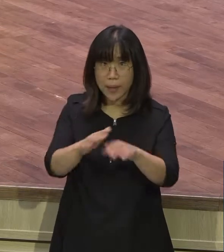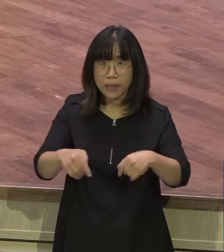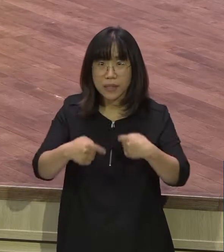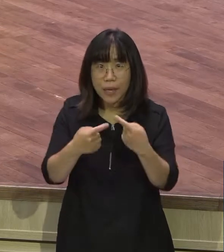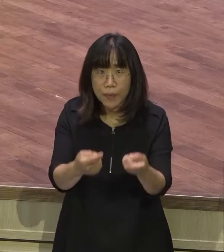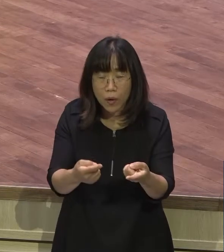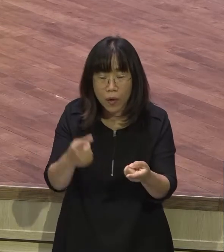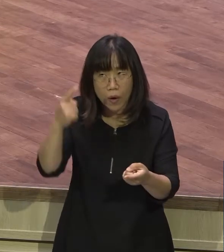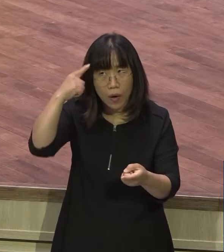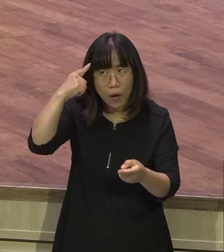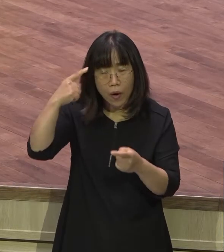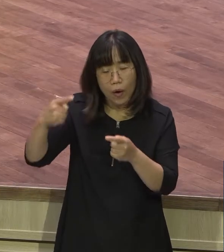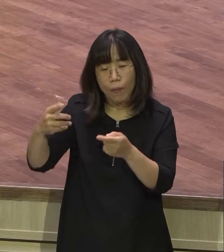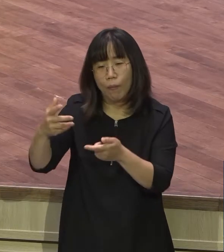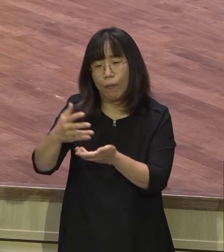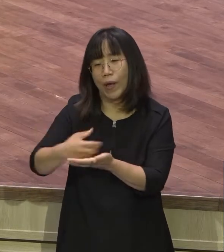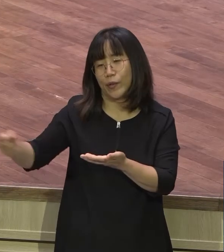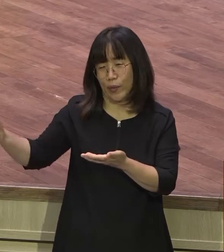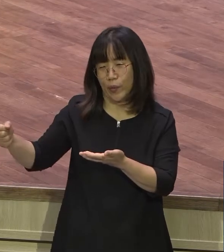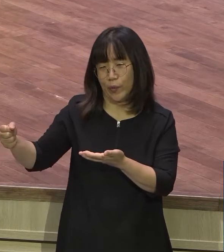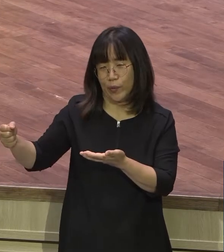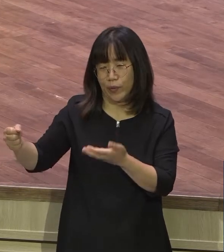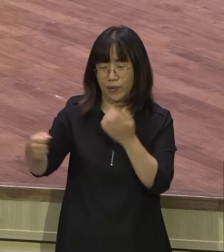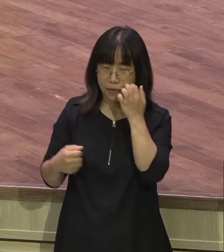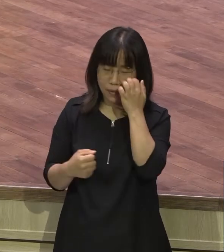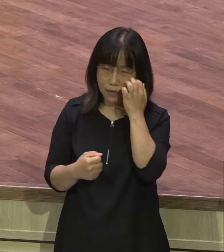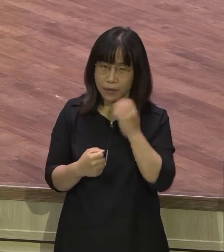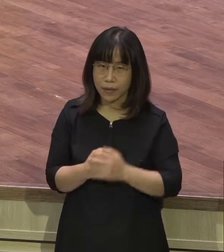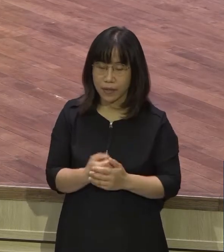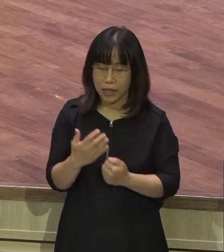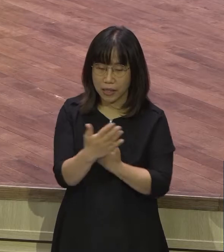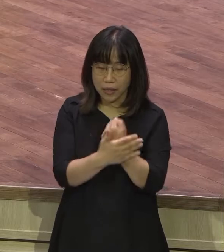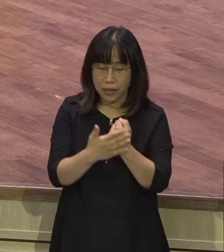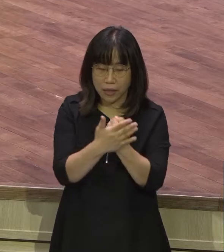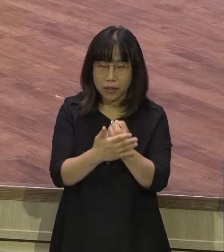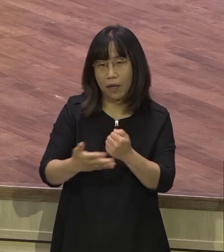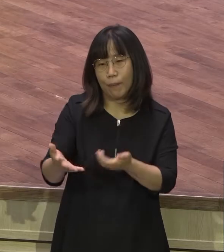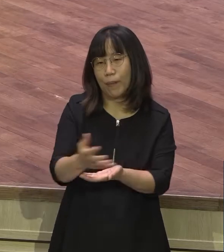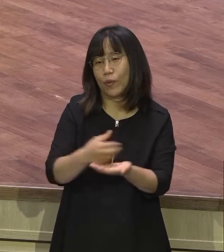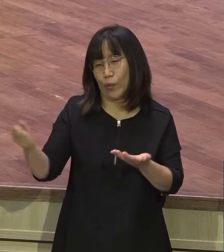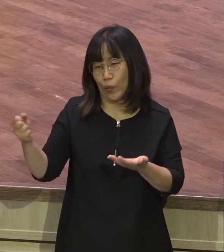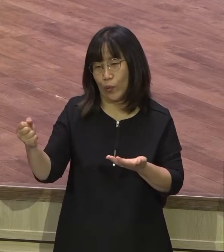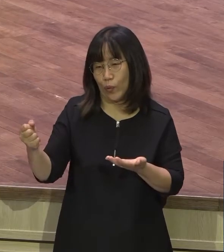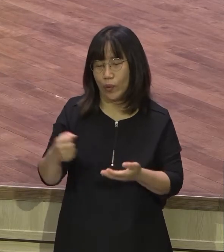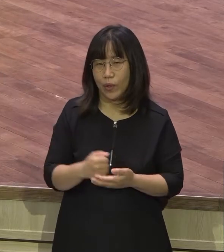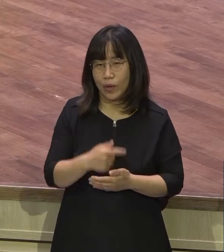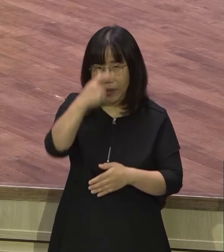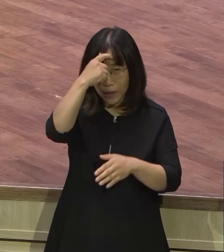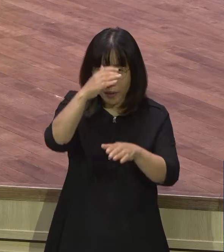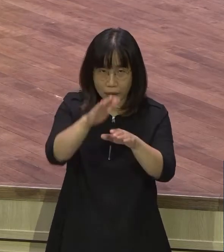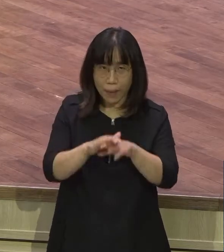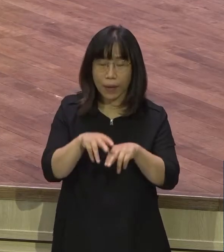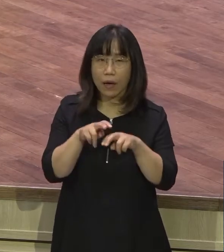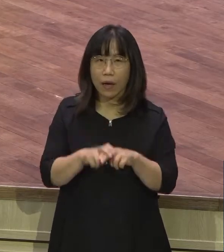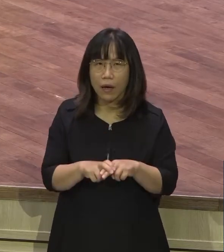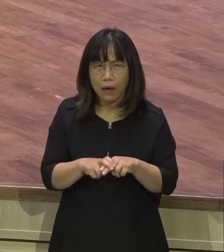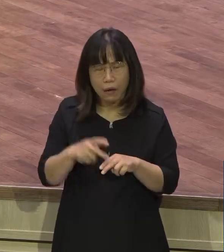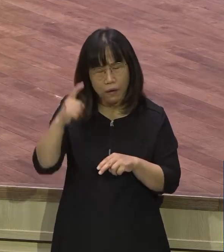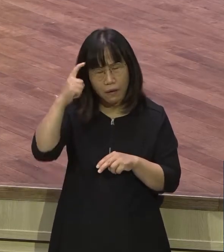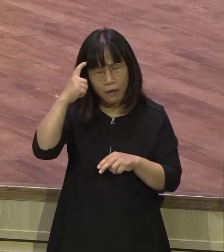집중하지 못하도록. 집중 은혜 못 받도록. 평상시에는 별 생각이 없는데 꼭 예배 자리에 오면